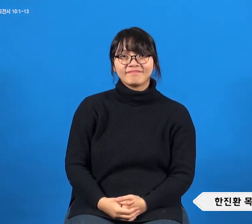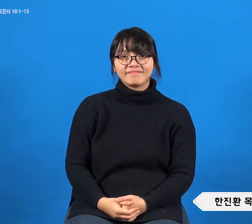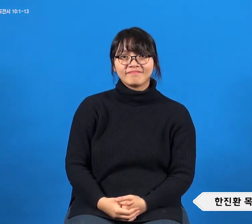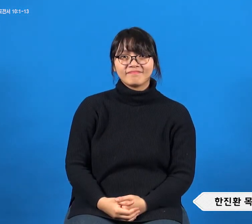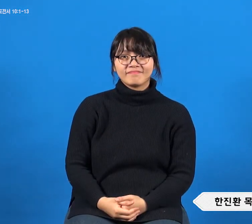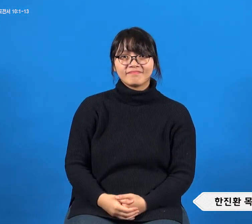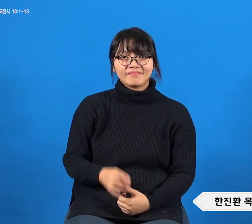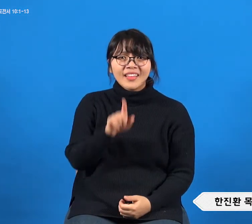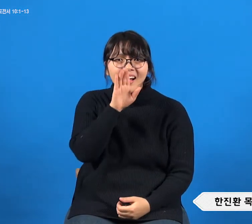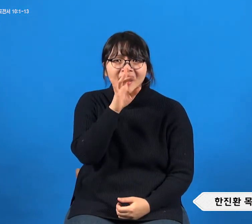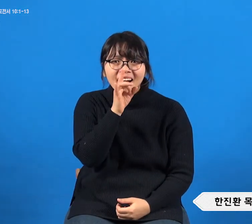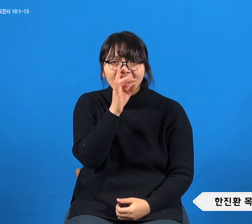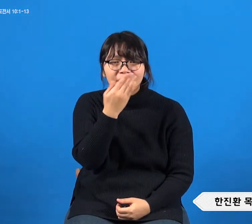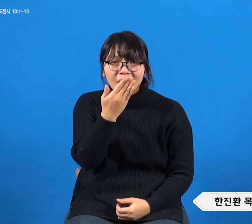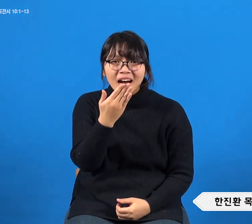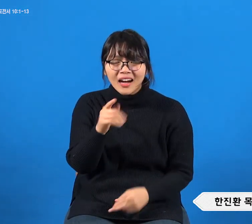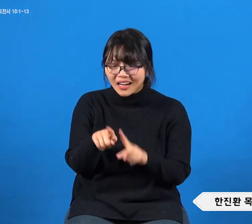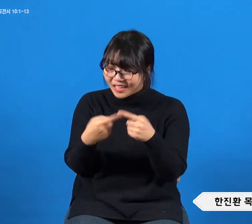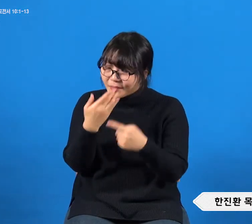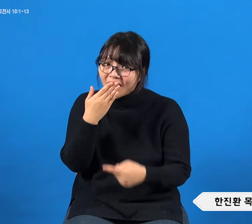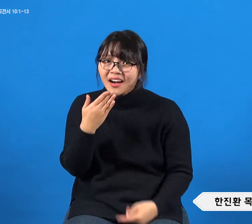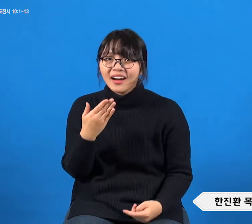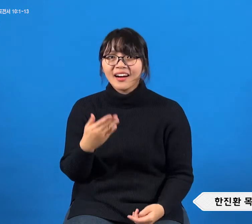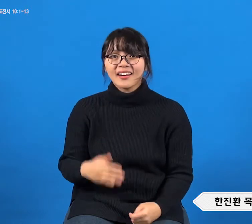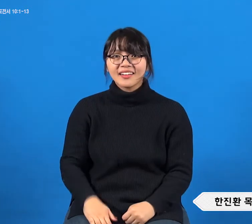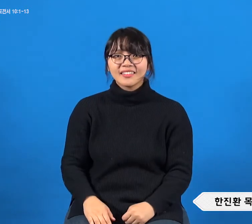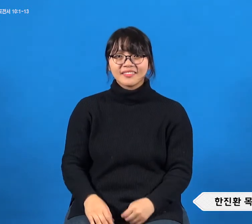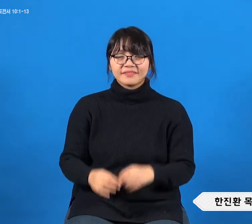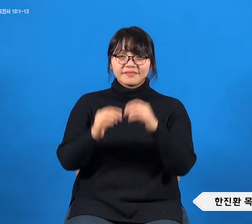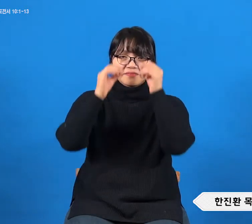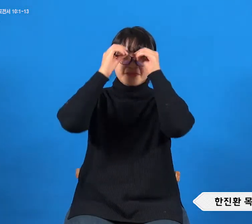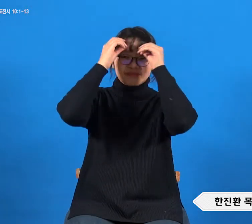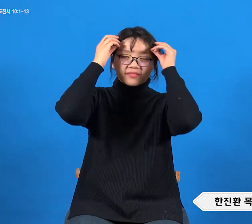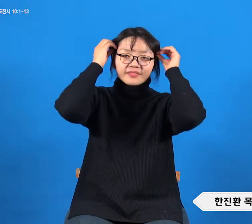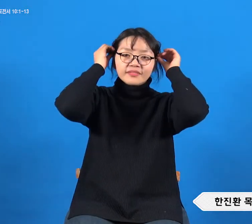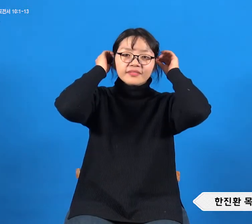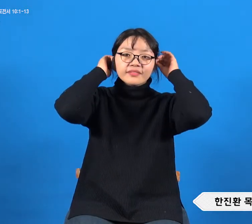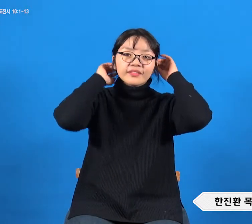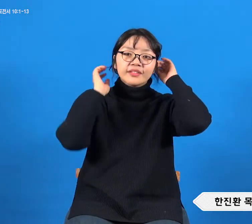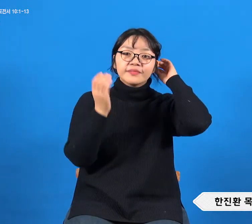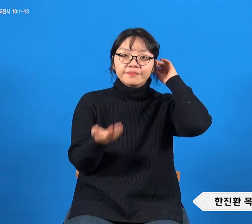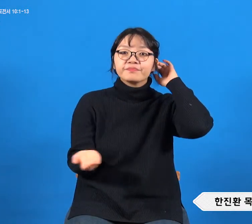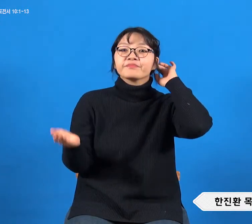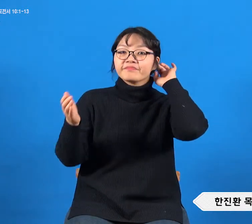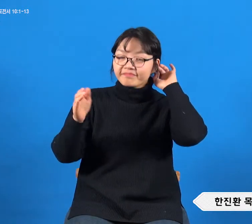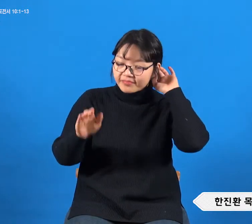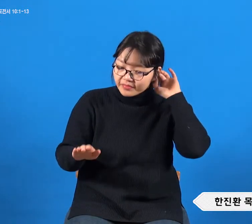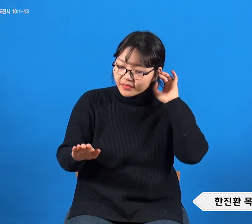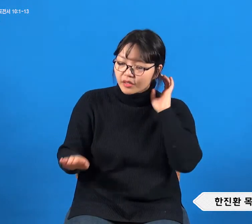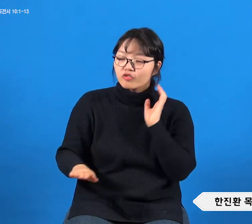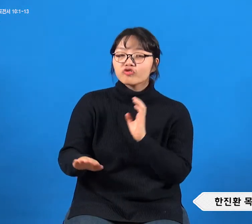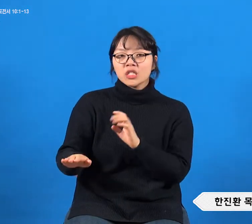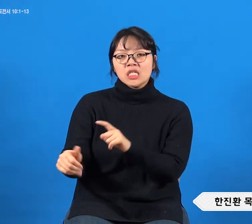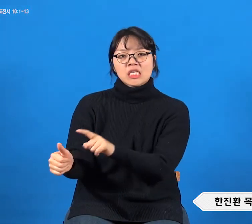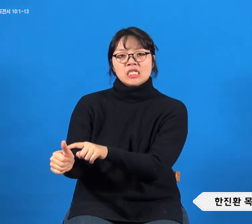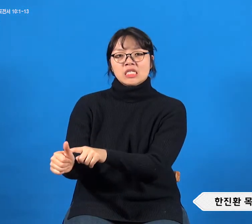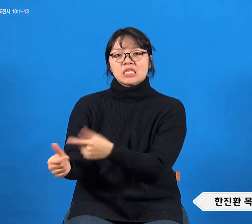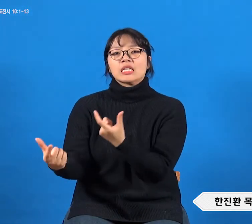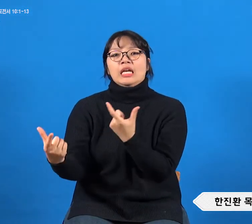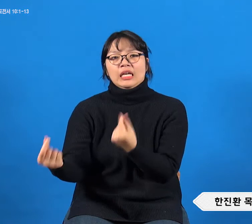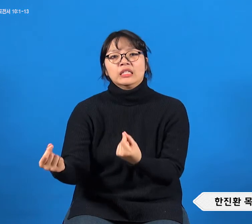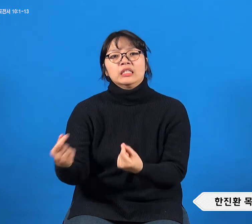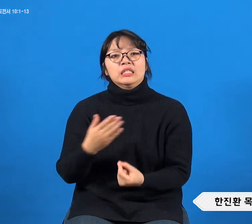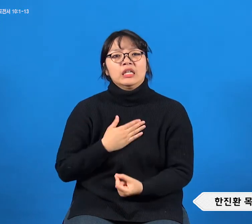참 웃기는 사람이지요. 화나다고 거기 와서 찾고 있어. 그런데 우리가 그 사람처럼 될